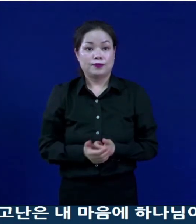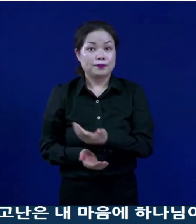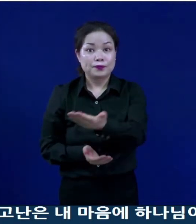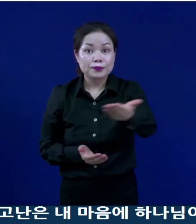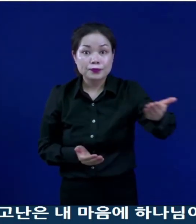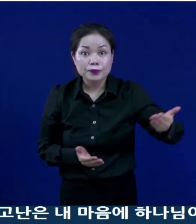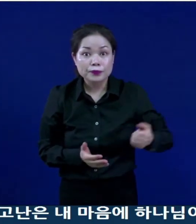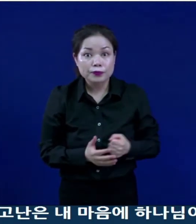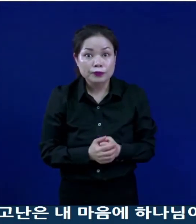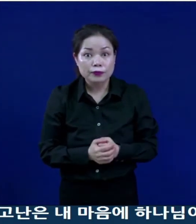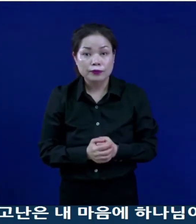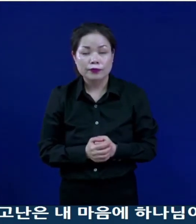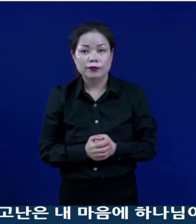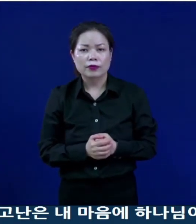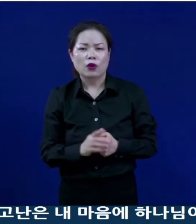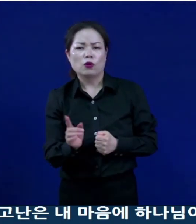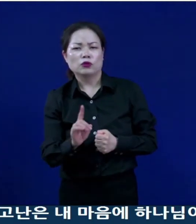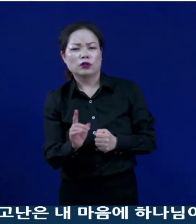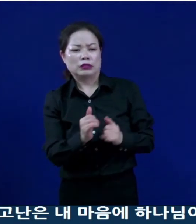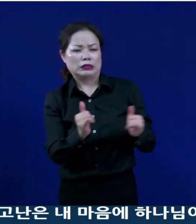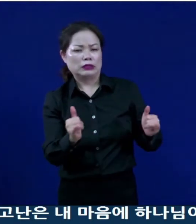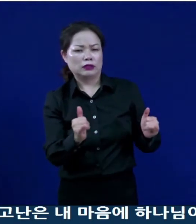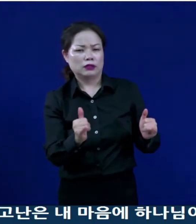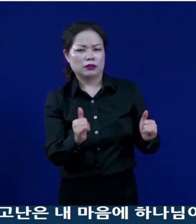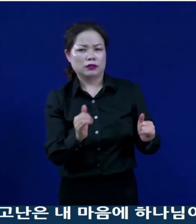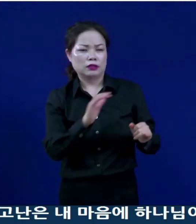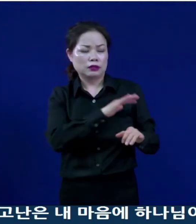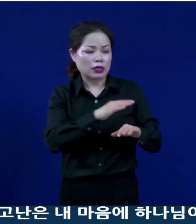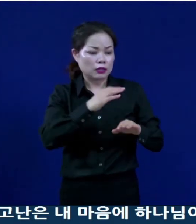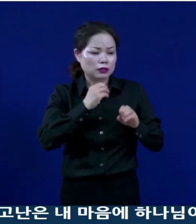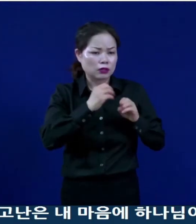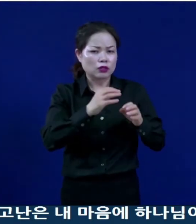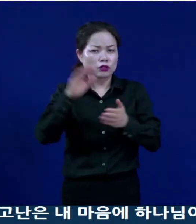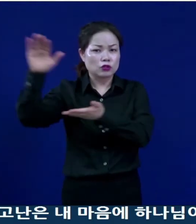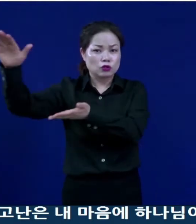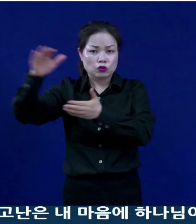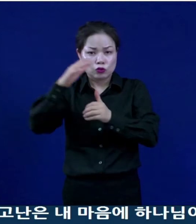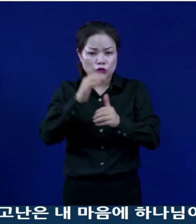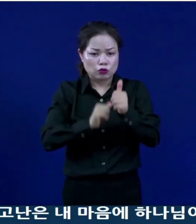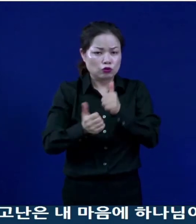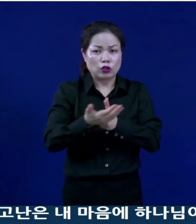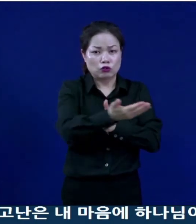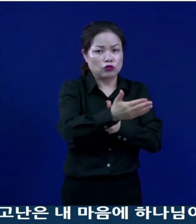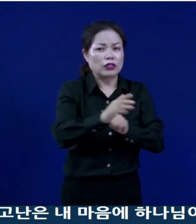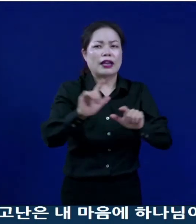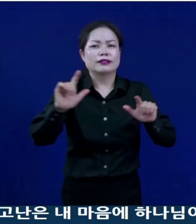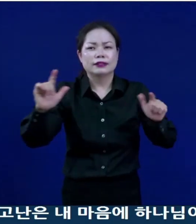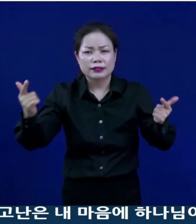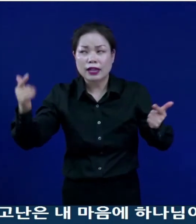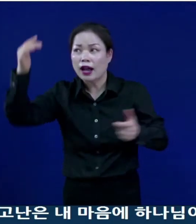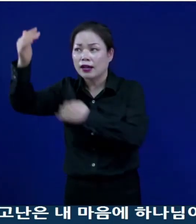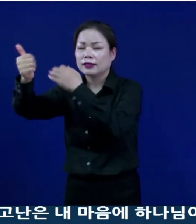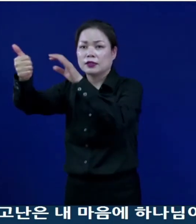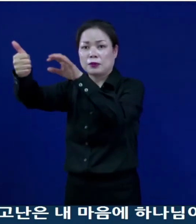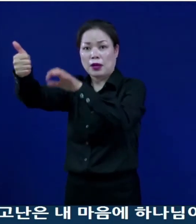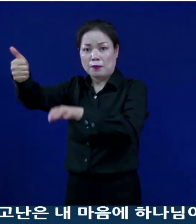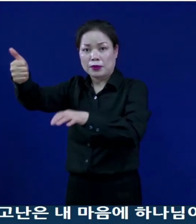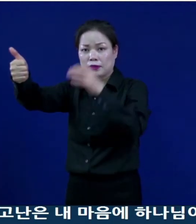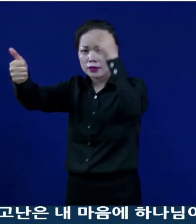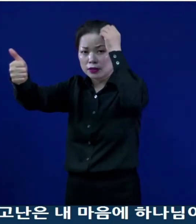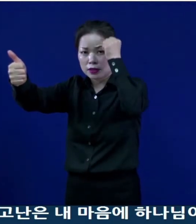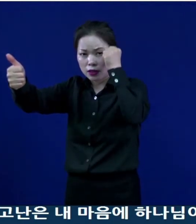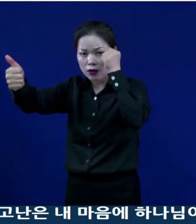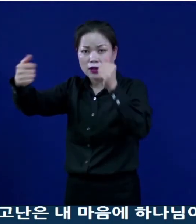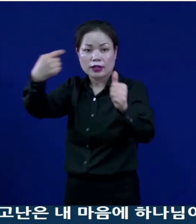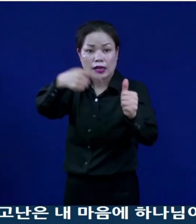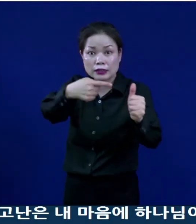여러분은 어떤 이들처럼 제대로 전해줄 신앙의 유산조차 없는 삶이 아닌 하나님 앞에서 기억하고